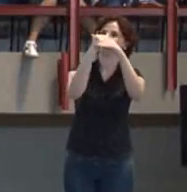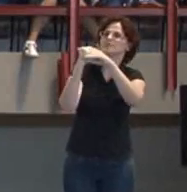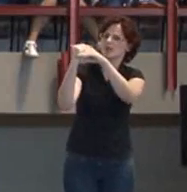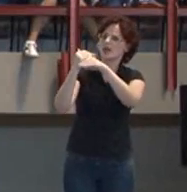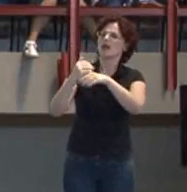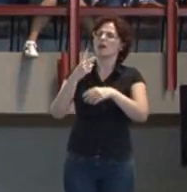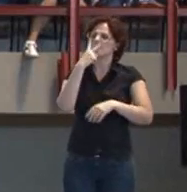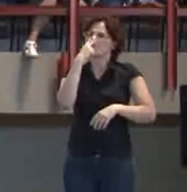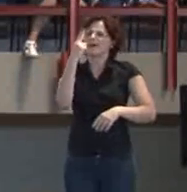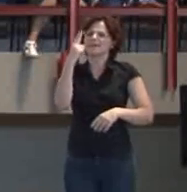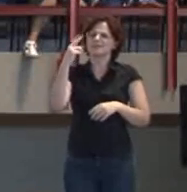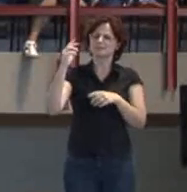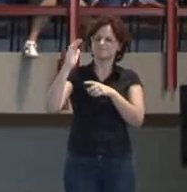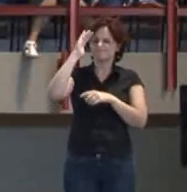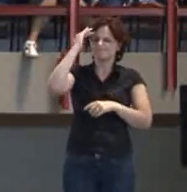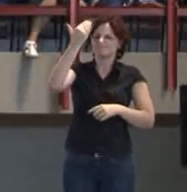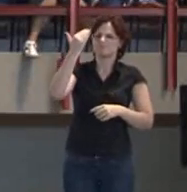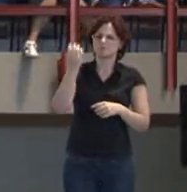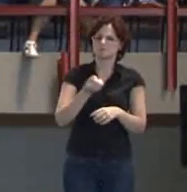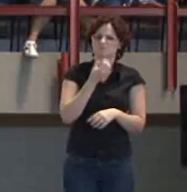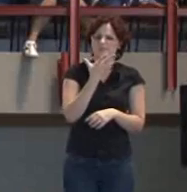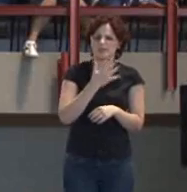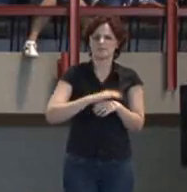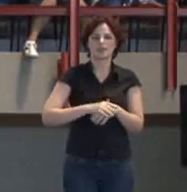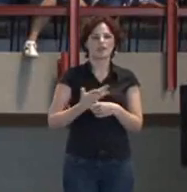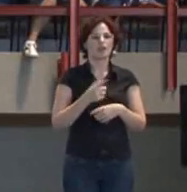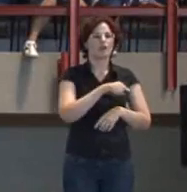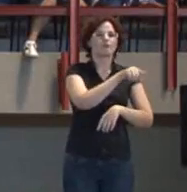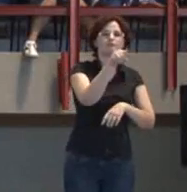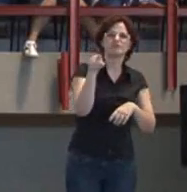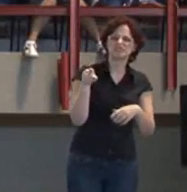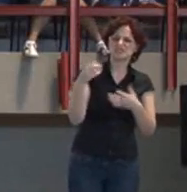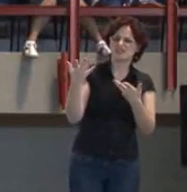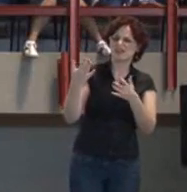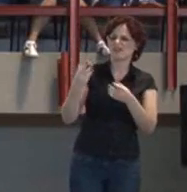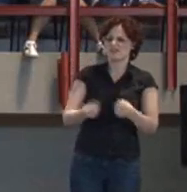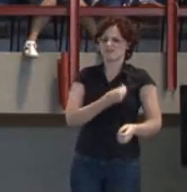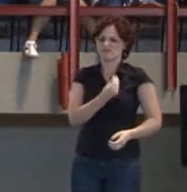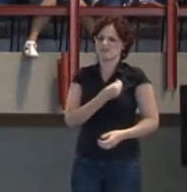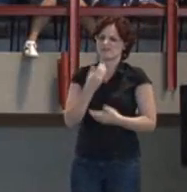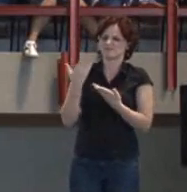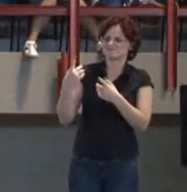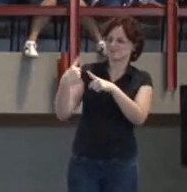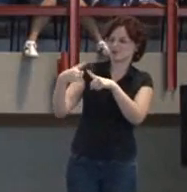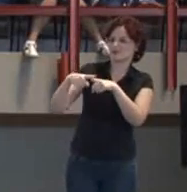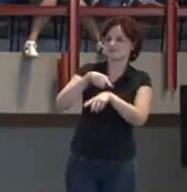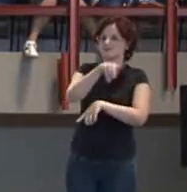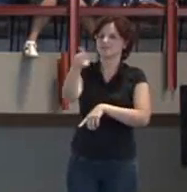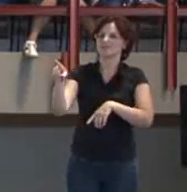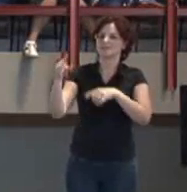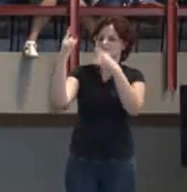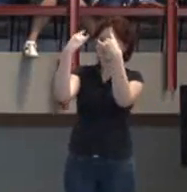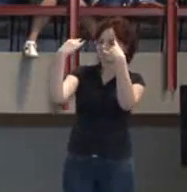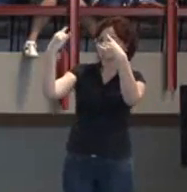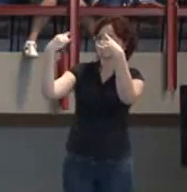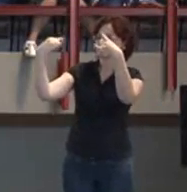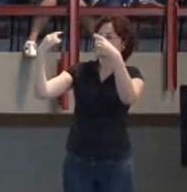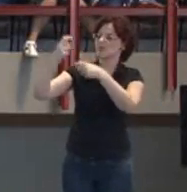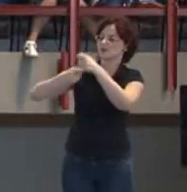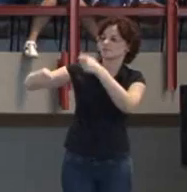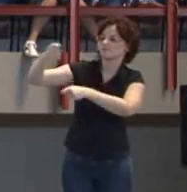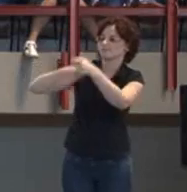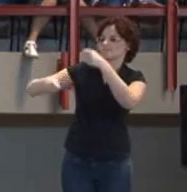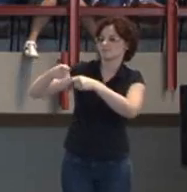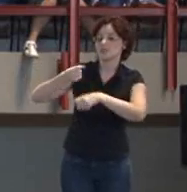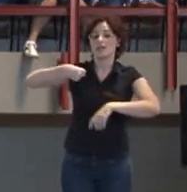capitalistas e o capitalismo causou esse problema Se vocês forem socialistas o estado vai tomar conta de